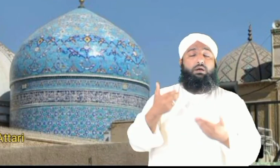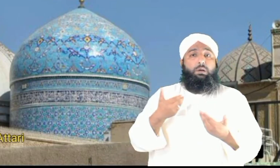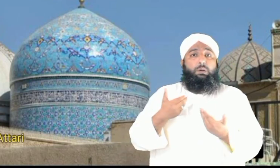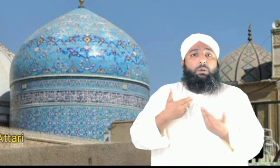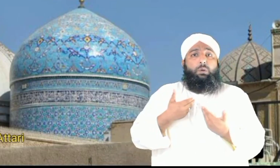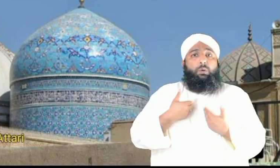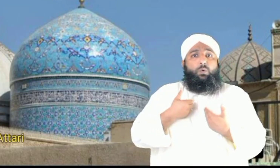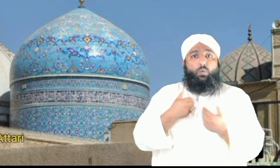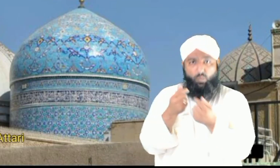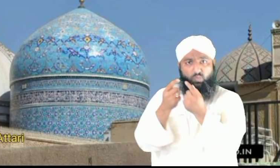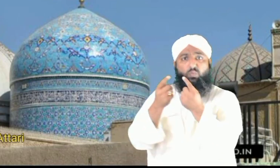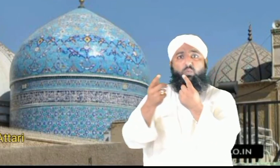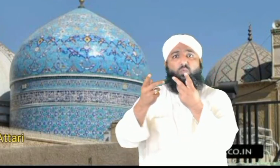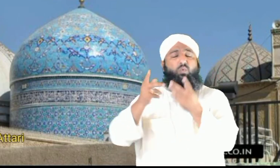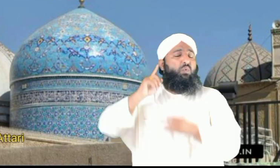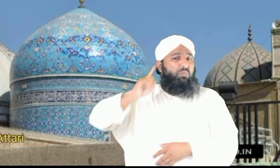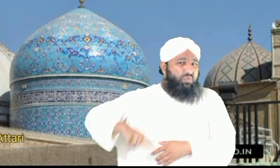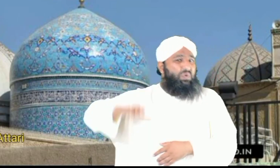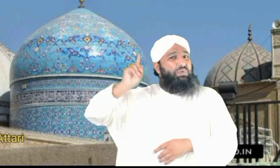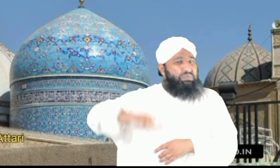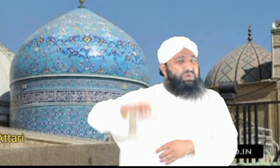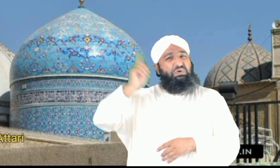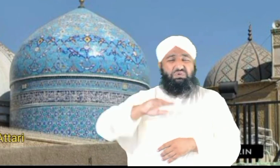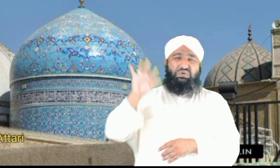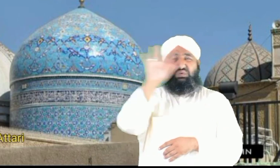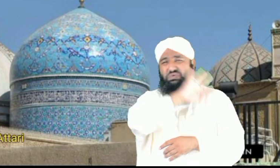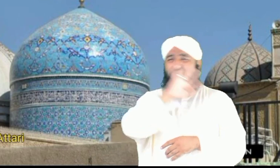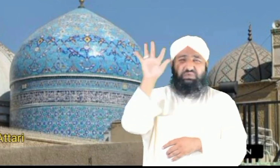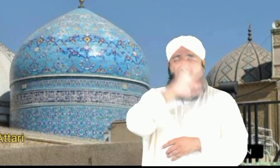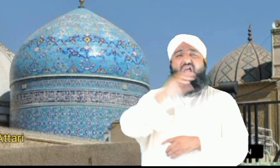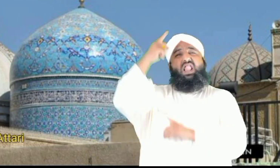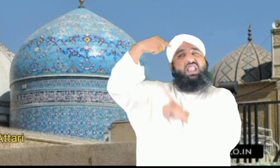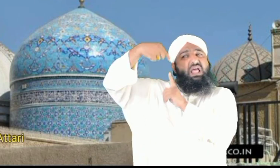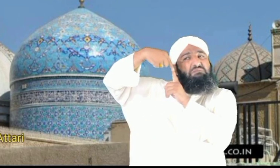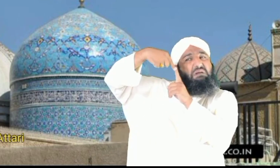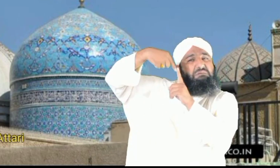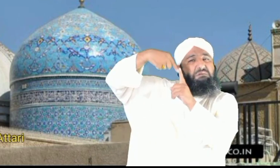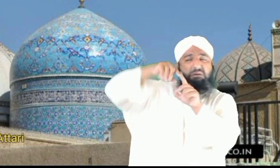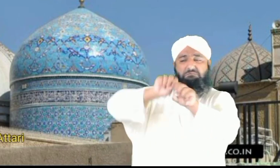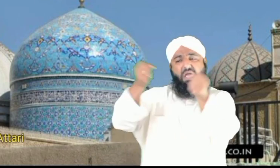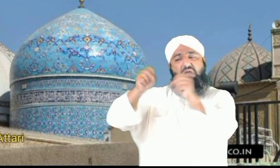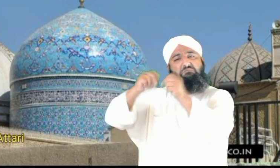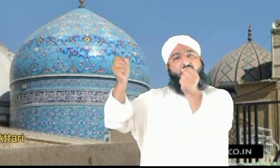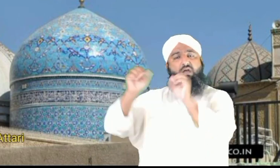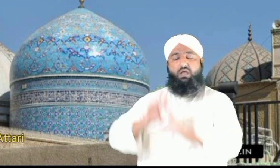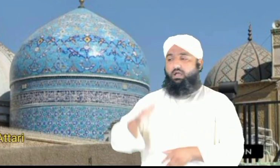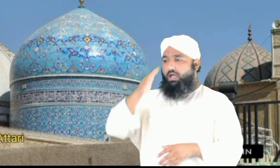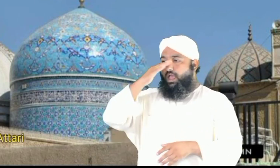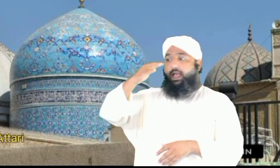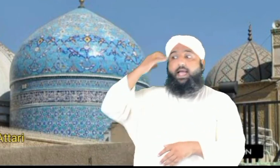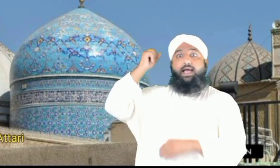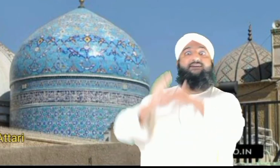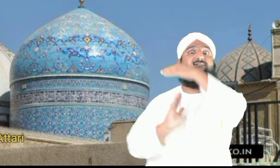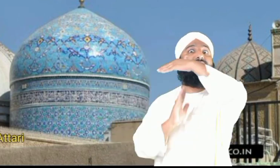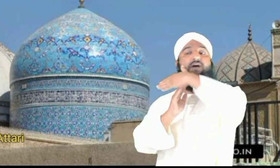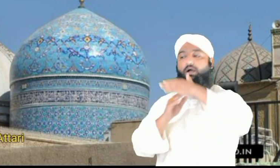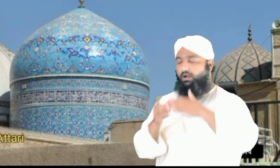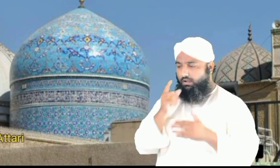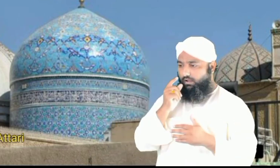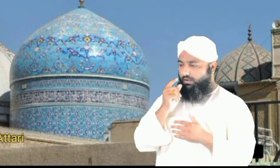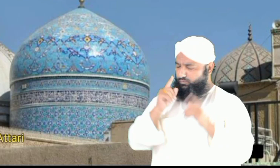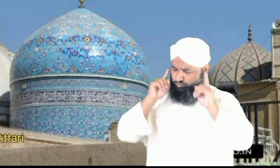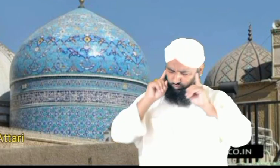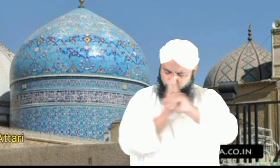میں کتنی نافرمانیاں کرتا ہوں، کتنے وعدے ہیں جو میں پامال کرتا ہوں۔ اس نے ڈاکے سے توبہ کر لی۔ اب جب اس کو توبہ کرتے